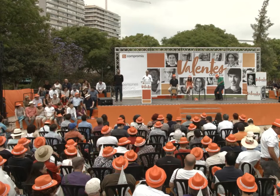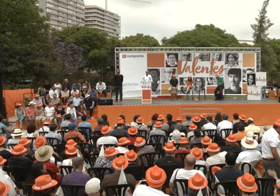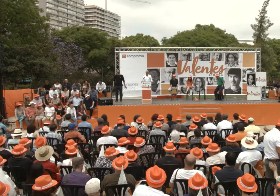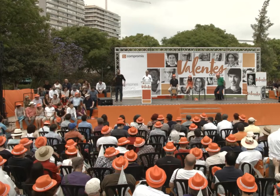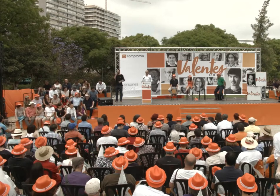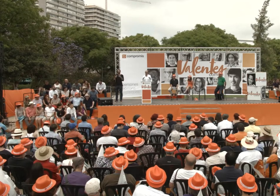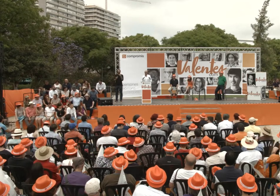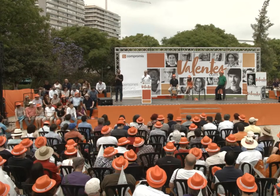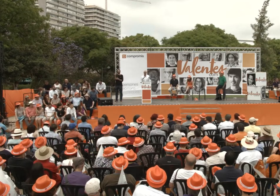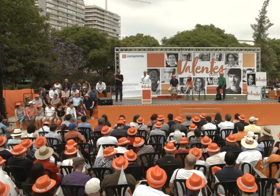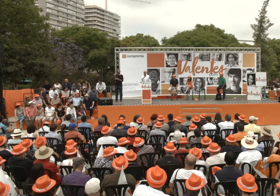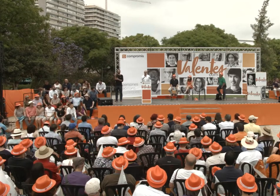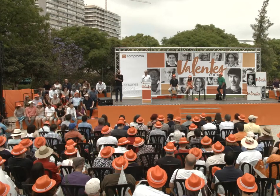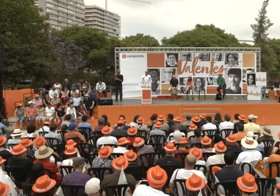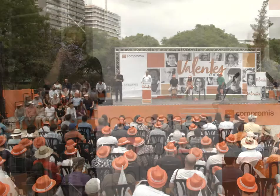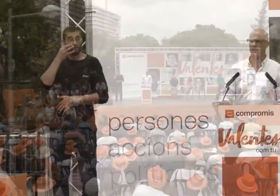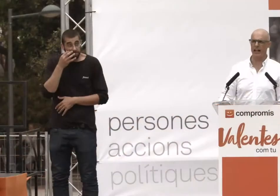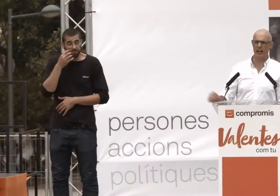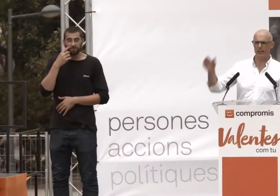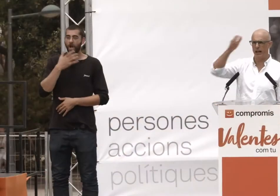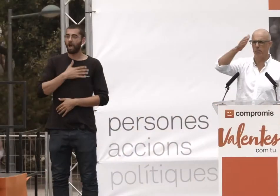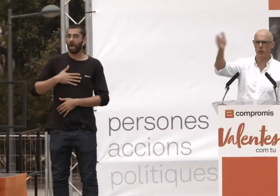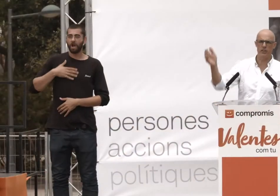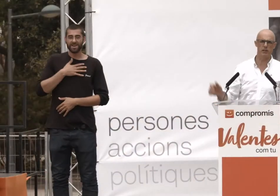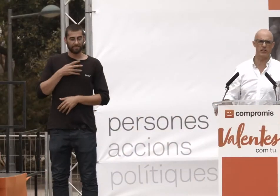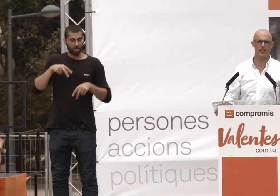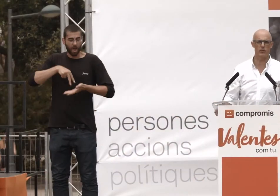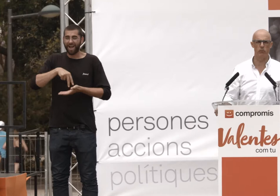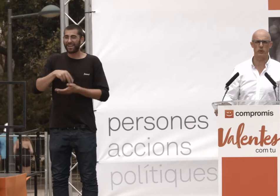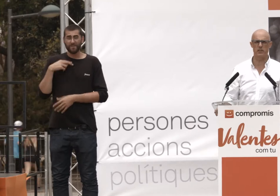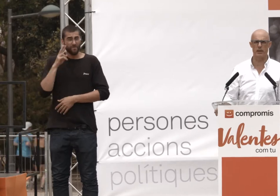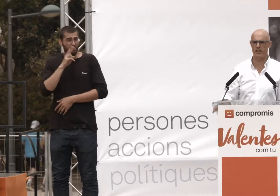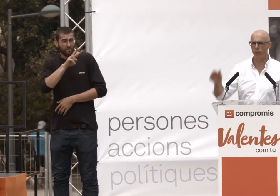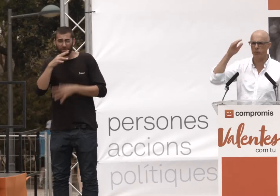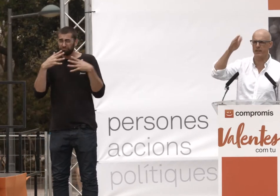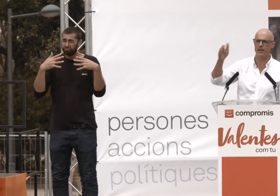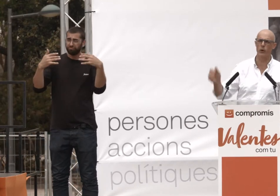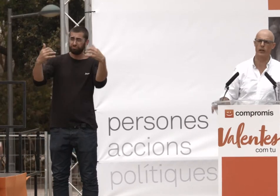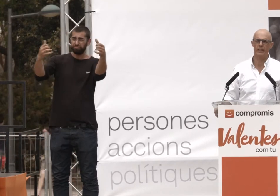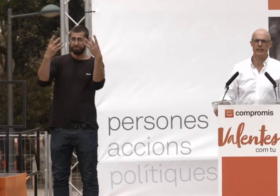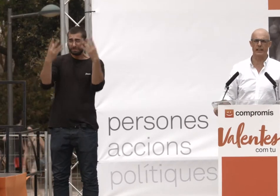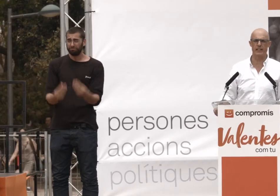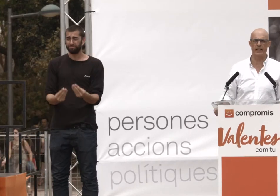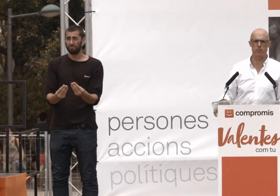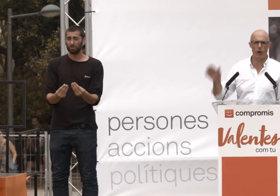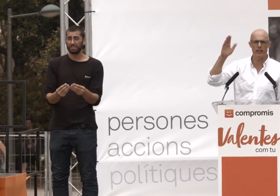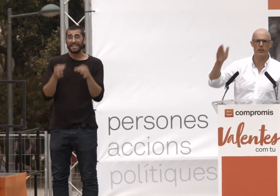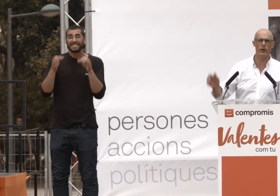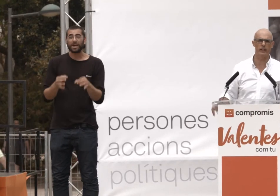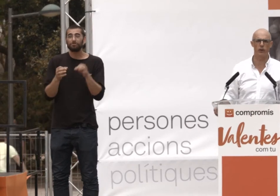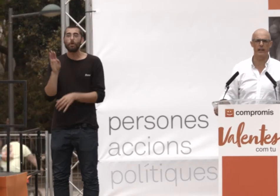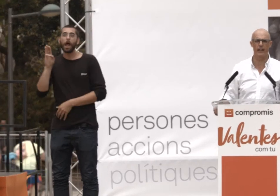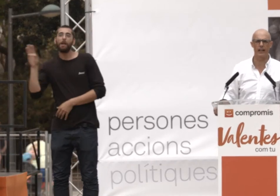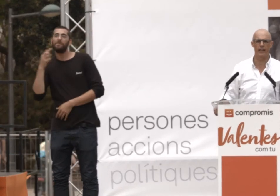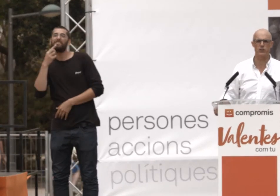Molt bon dia. La veritat és que dona molt de gust estar ací dalt. Hi ha moltíssima gent, som moltíssima gent, molts més segur dels que ells volen i